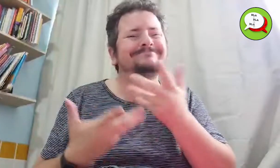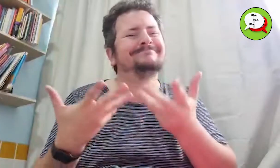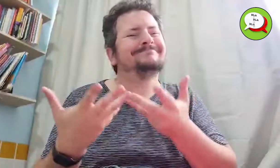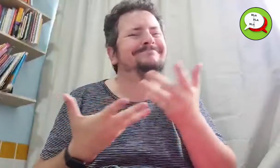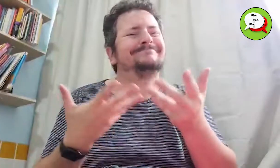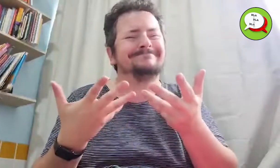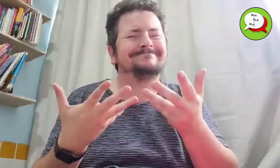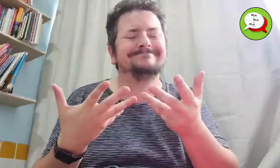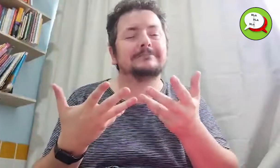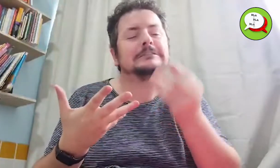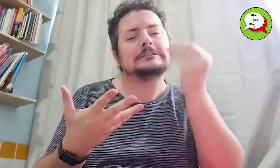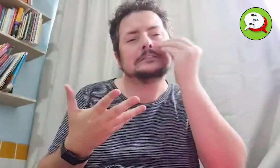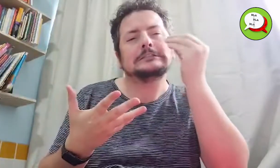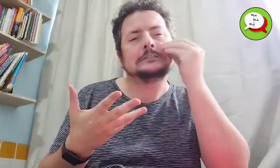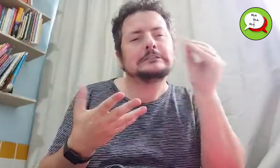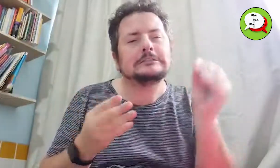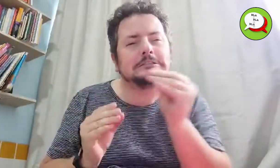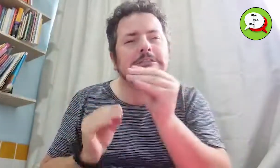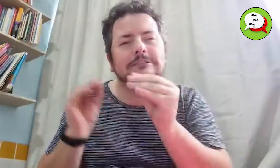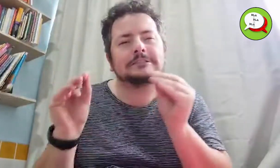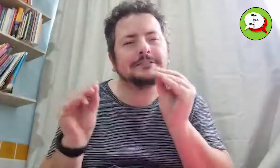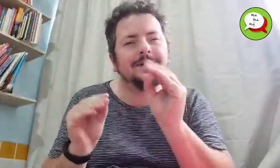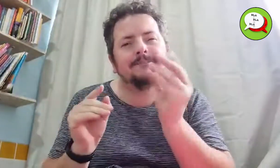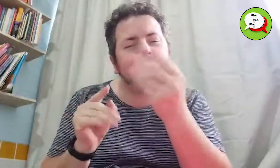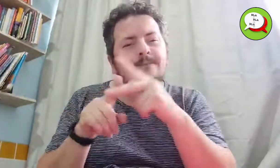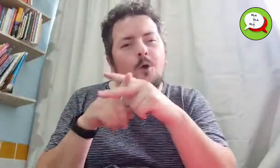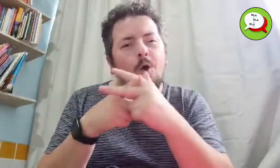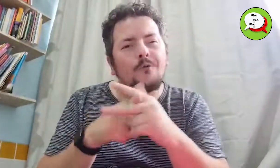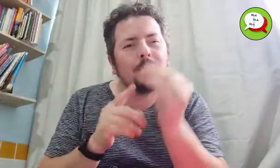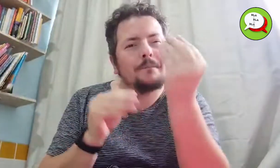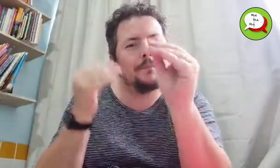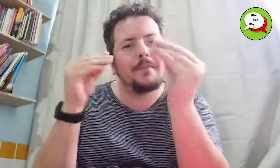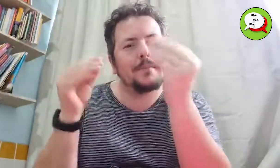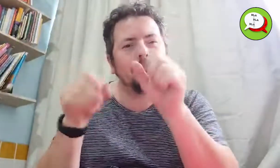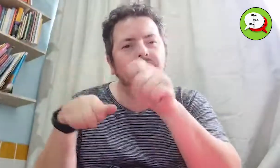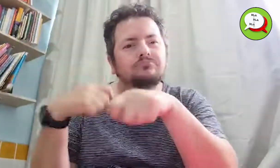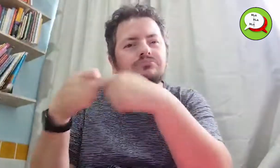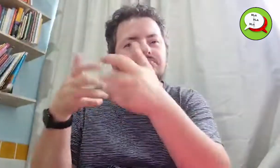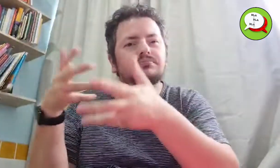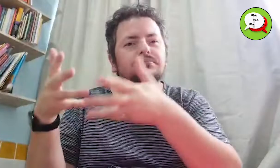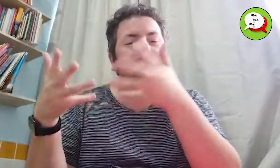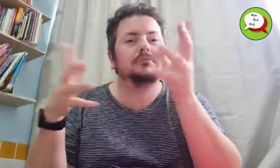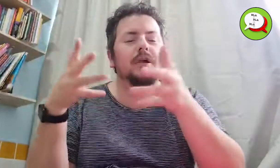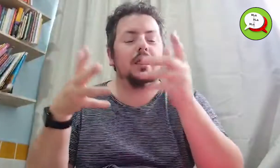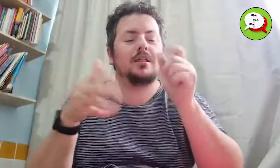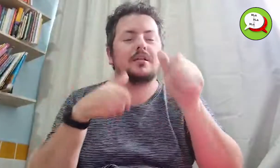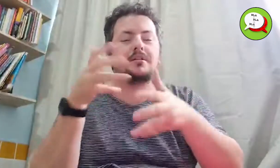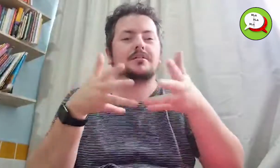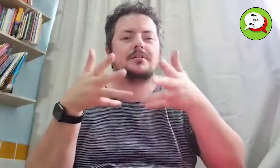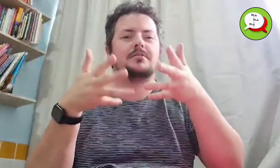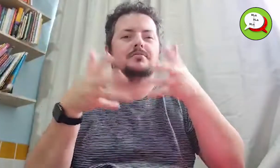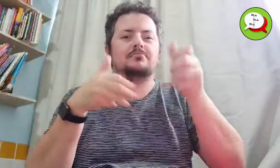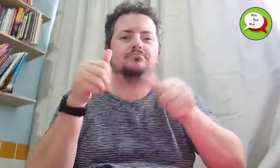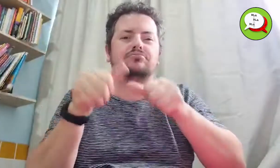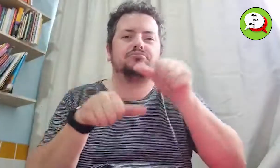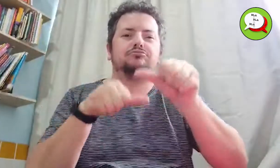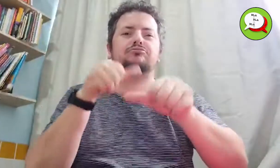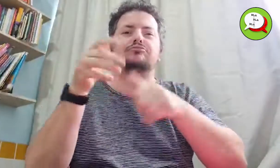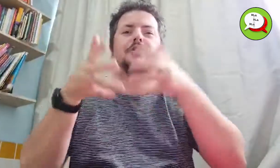bem interessante. Então, eu fui colocando aos pouquinhos essa sinalização para aí, então, ele entender e